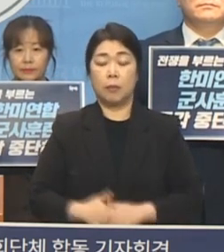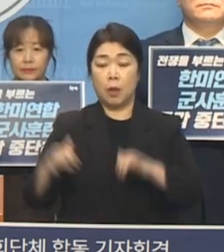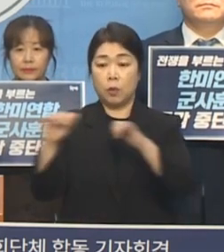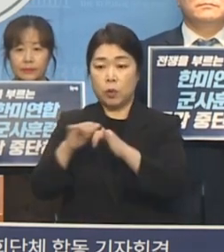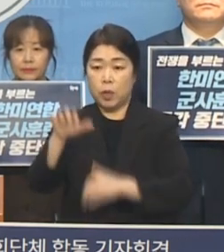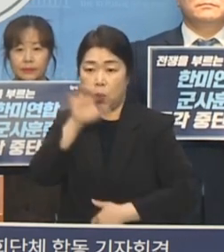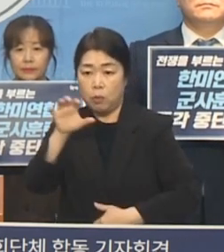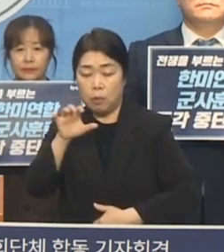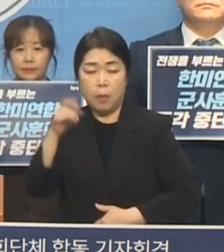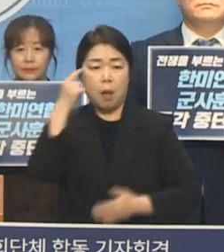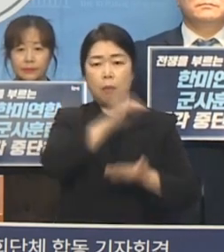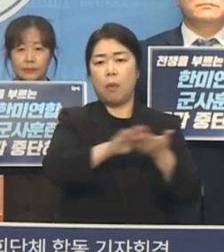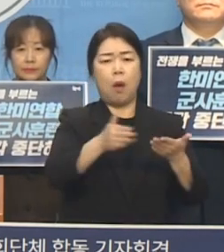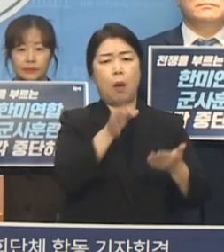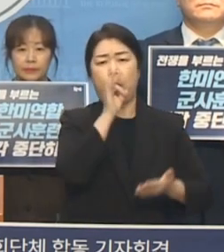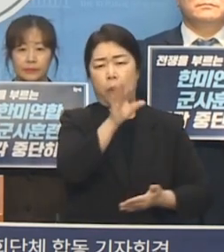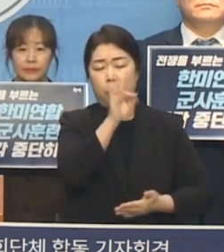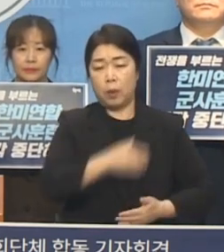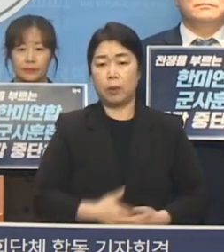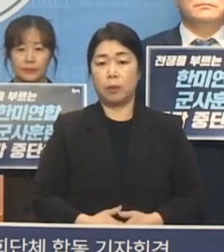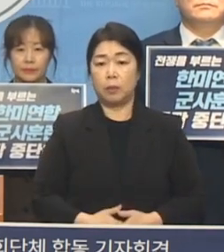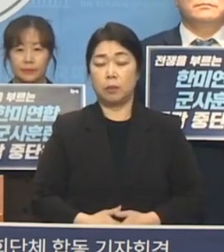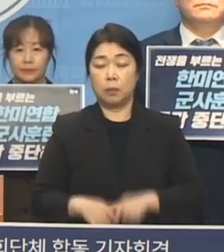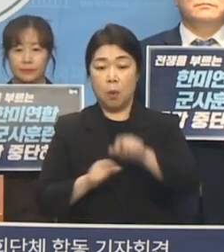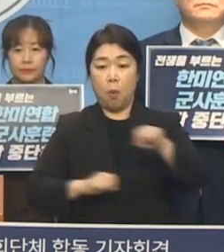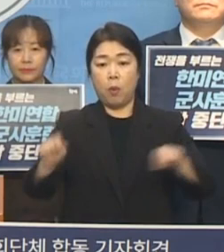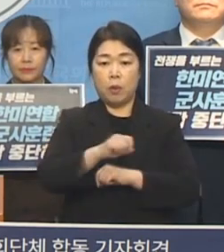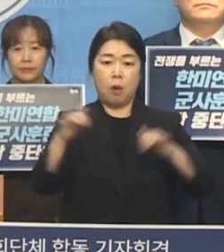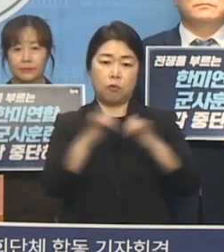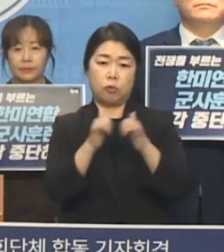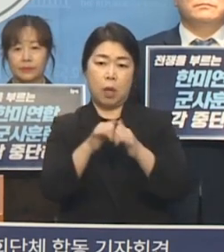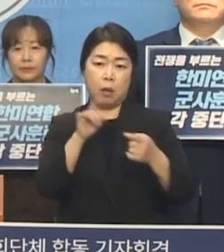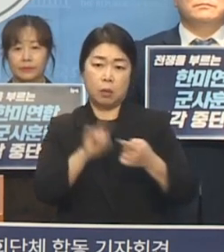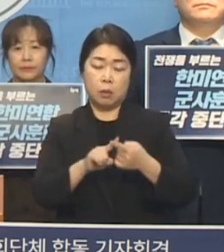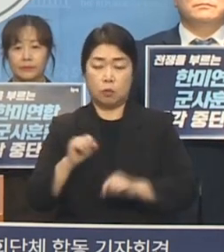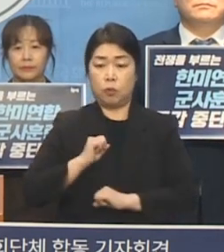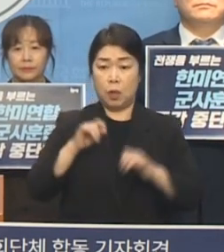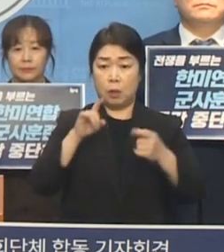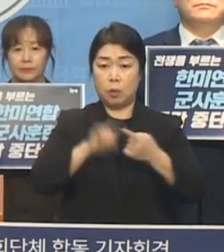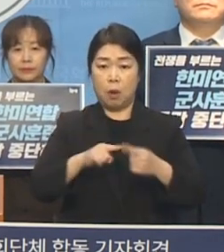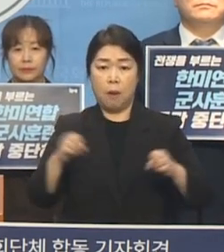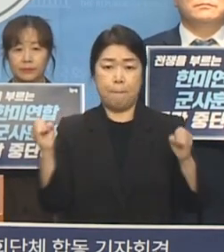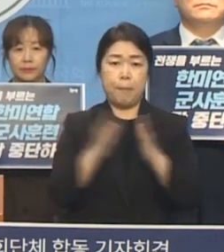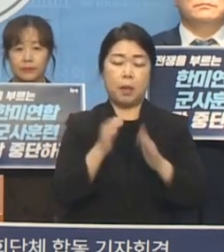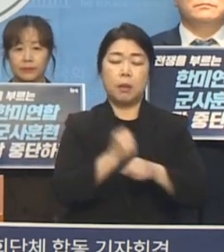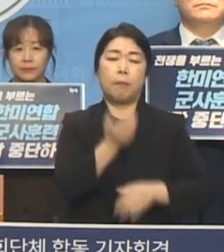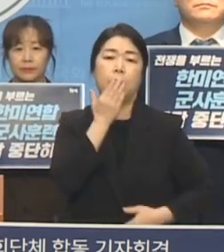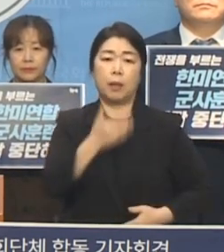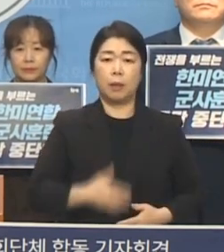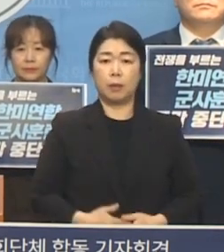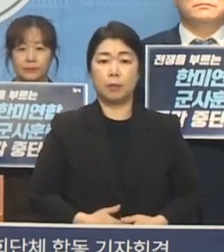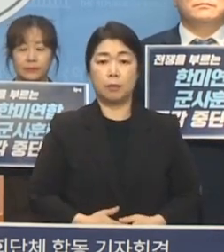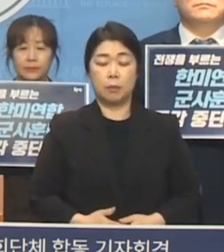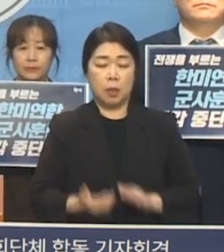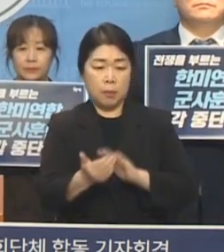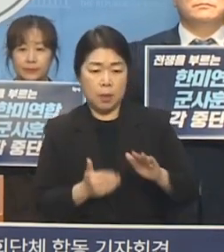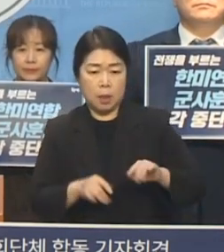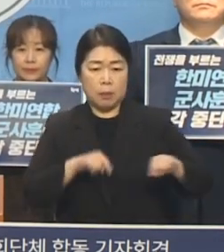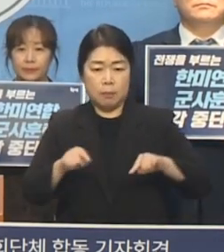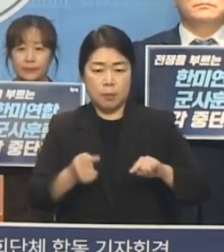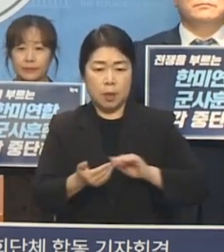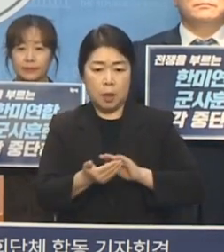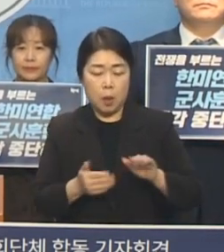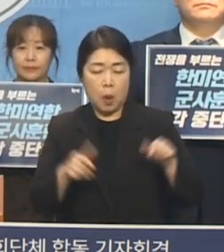않습니다. 군사적 충돌을 부를 수 있는 적대 행위를 멈춰야 합니다. 선제적 긴장 완화 조치가